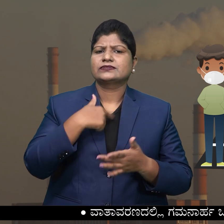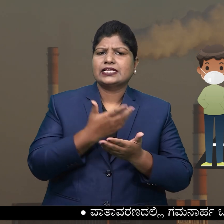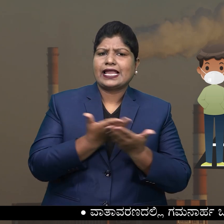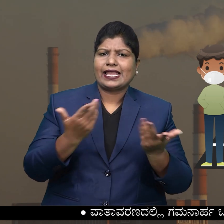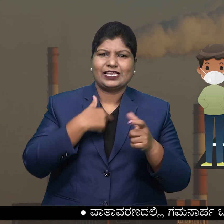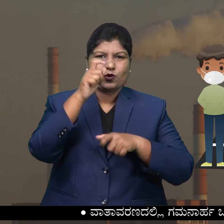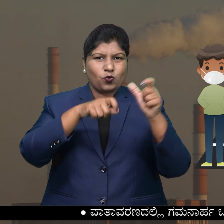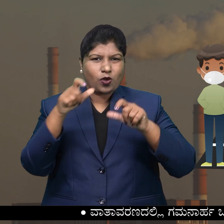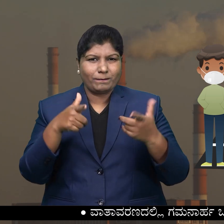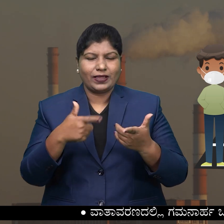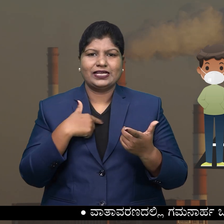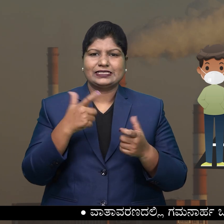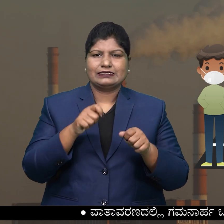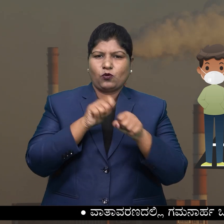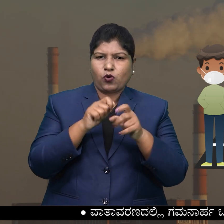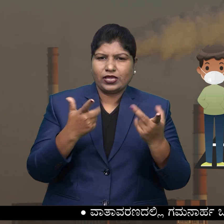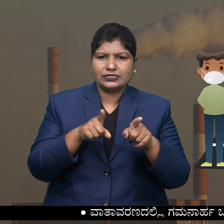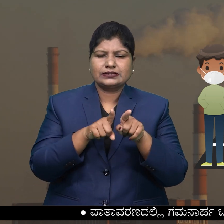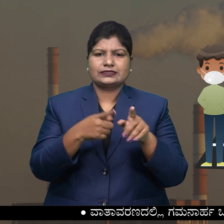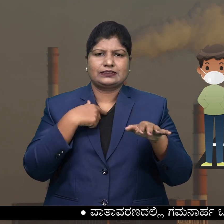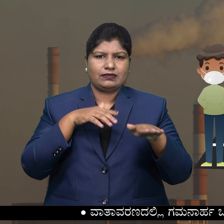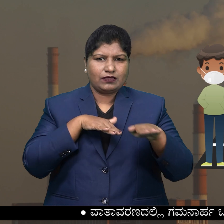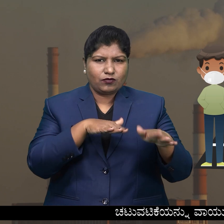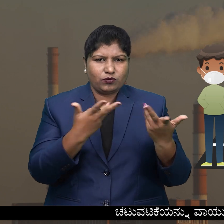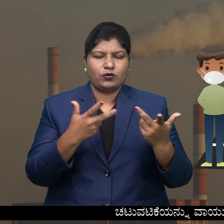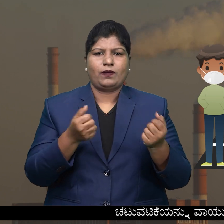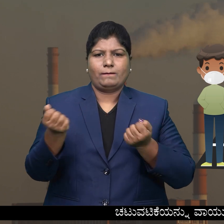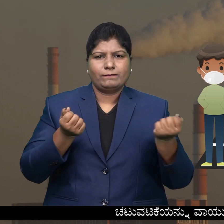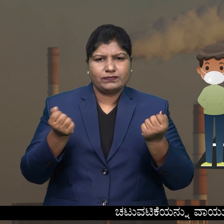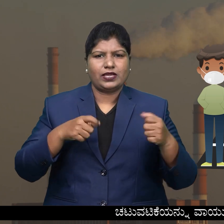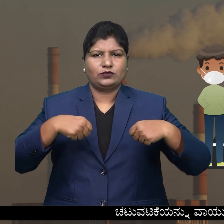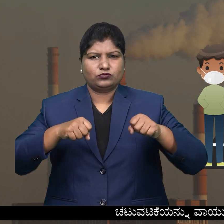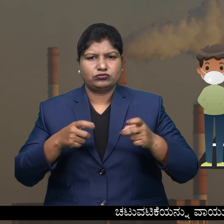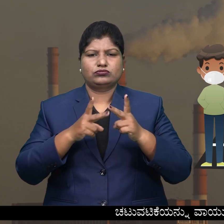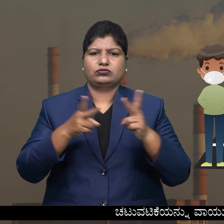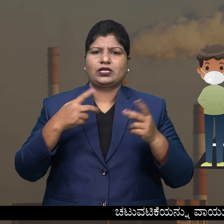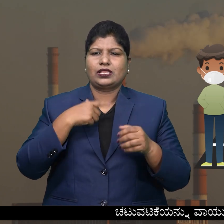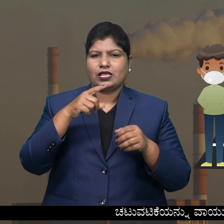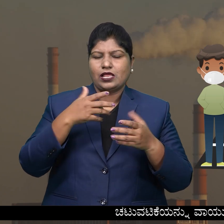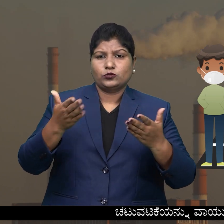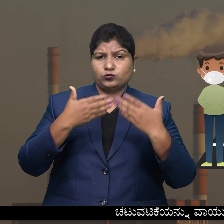ವಾತಾವರಣದಲ್ಲಿ ಗಮನಾರ್ಹ ಬದಲಾವಣೆಗಳನ್ನ ತರುವ ಯಾವುದೇ ಮಾನವ ಚಟುವಟಿಕೆಯನ್ನ ವಾಯು ಮಾಲಿನ್ಯ ಎಂದು ಕರೆಯಲಾಗುತ್ತೆ.